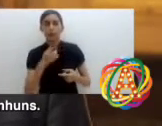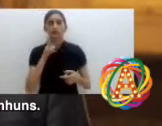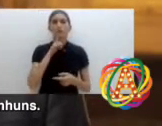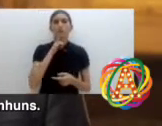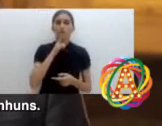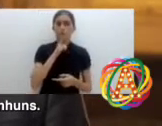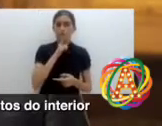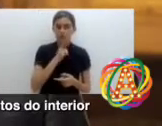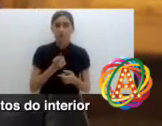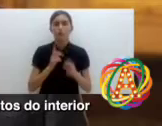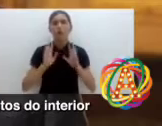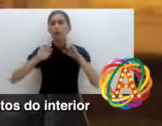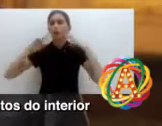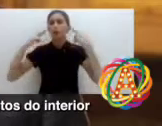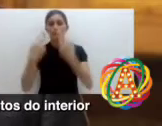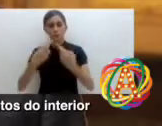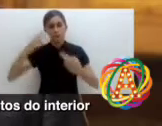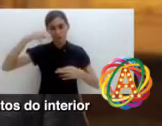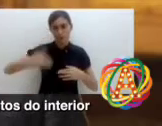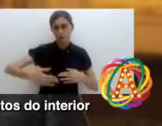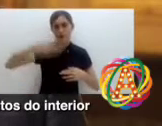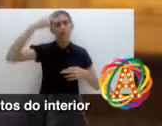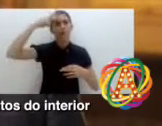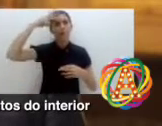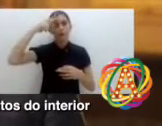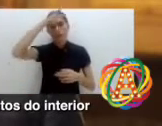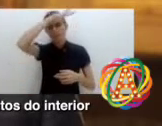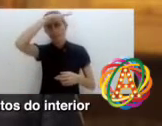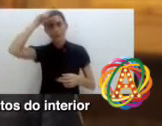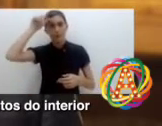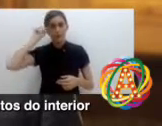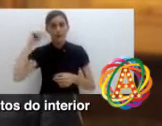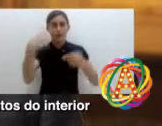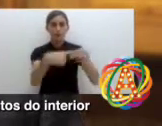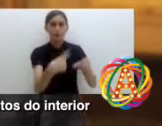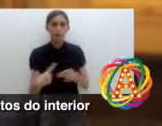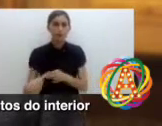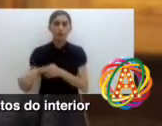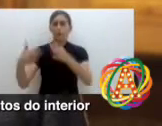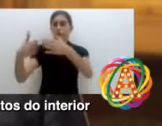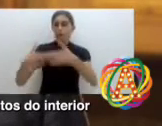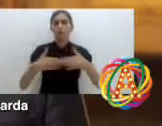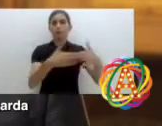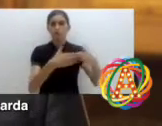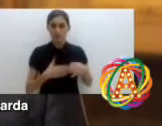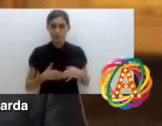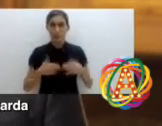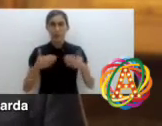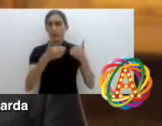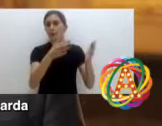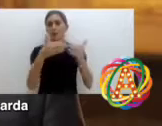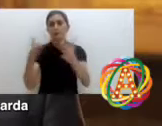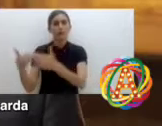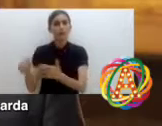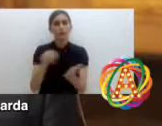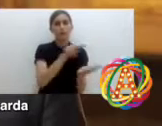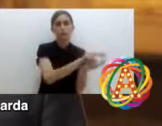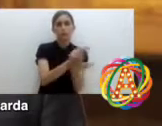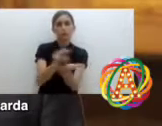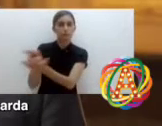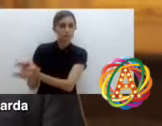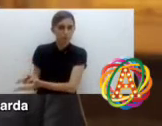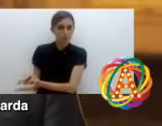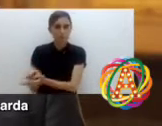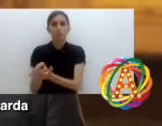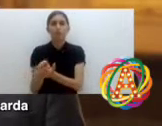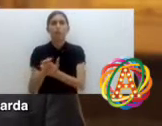Bezerros e Garanhuns. Teremos uma reunião nesta terça-feira com os prefeitos do interior para solicitar a abertura